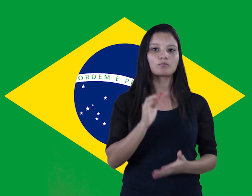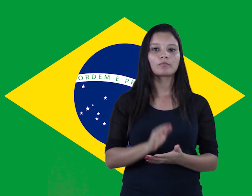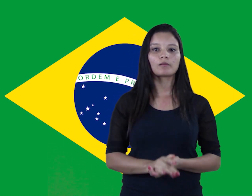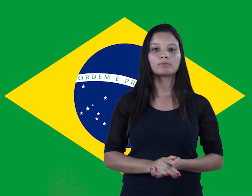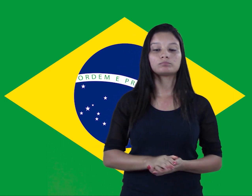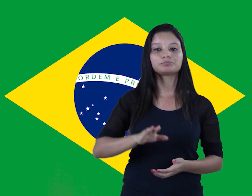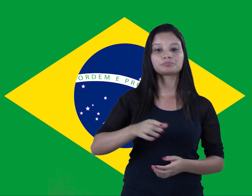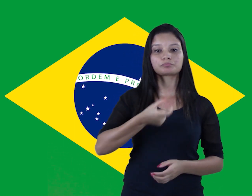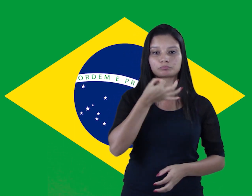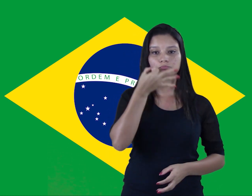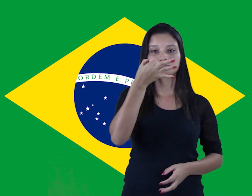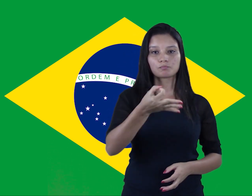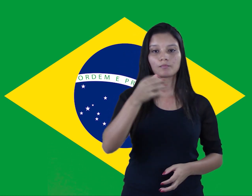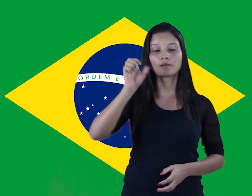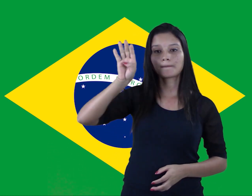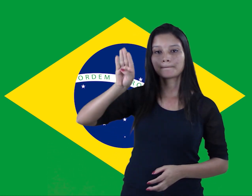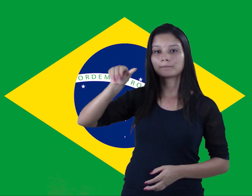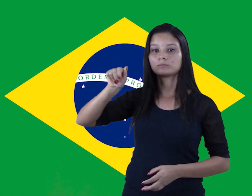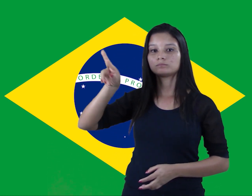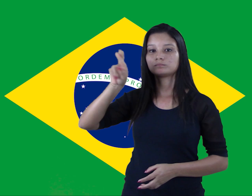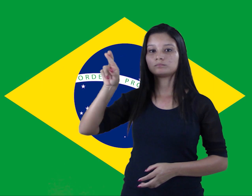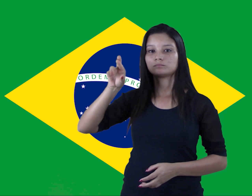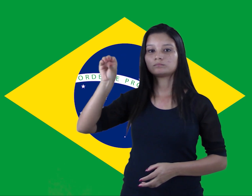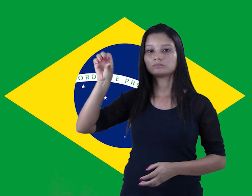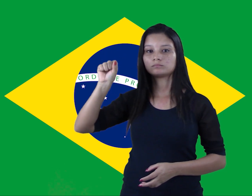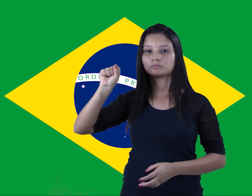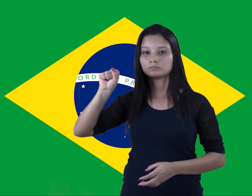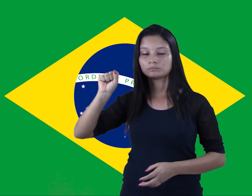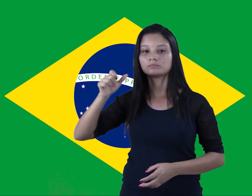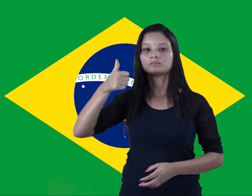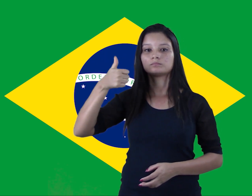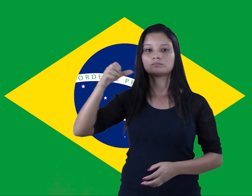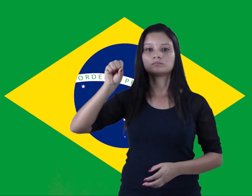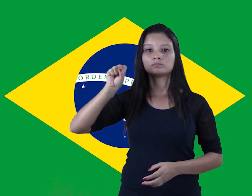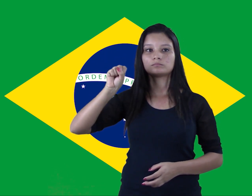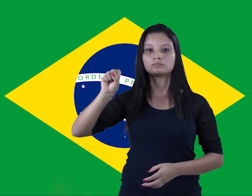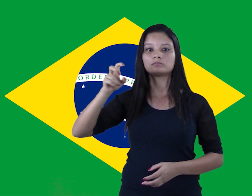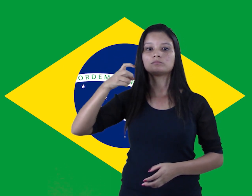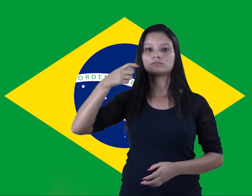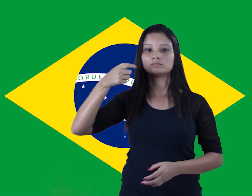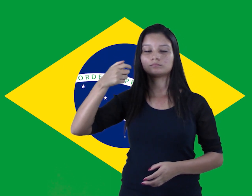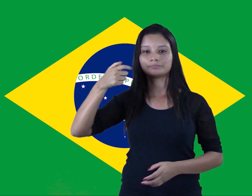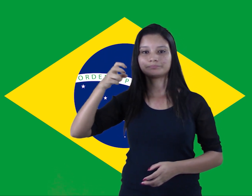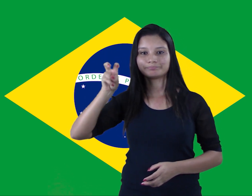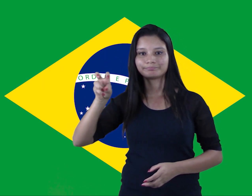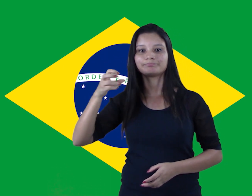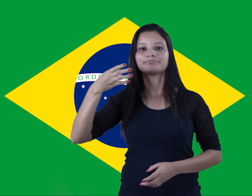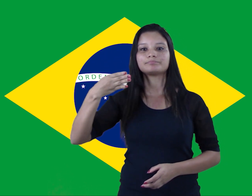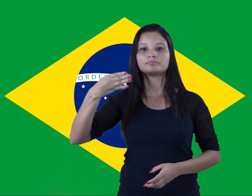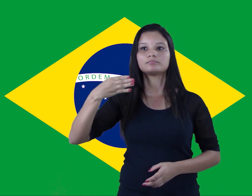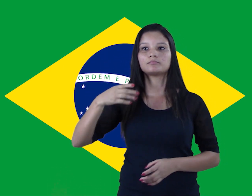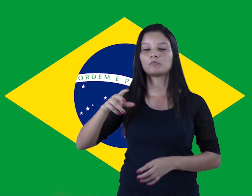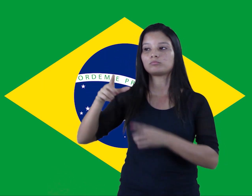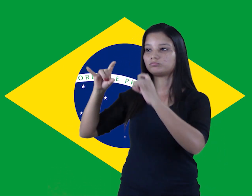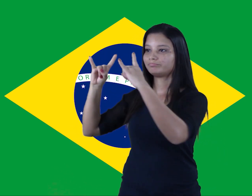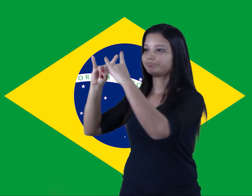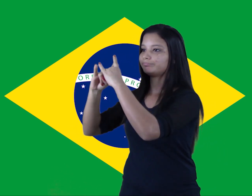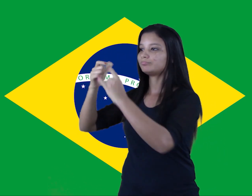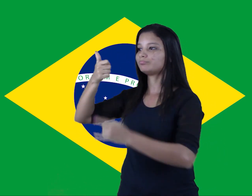De acordo com Barros, em 1874, eram atendidos apenas 17 surdos, dentro